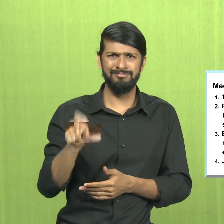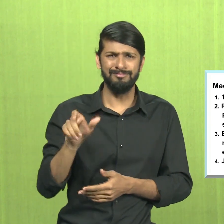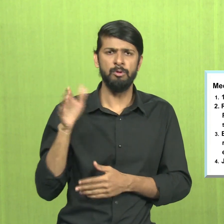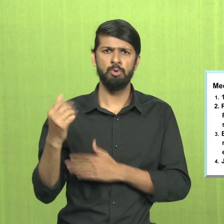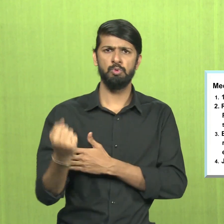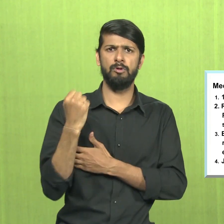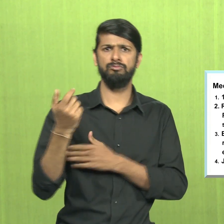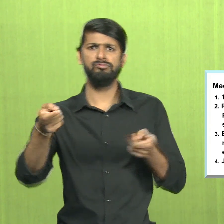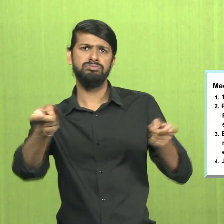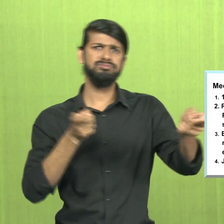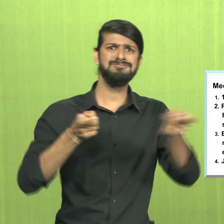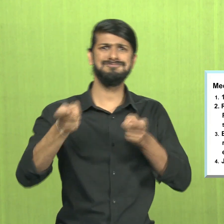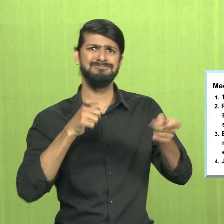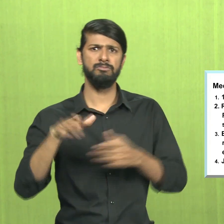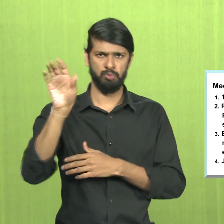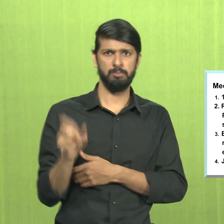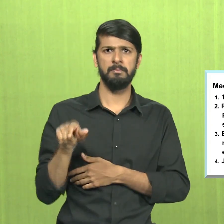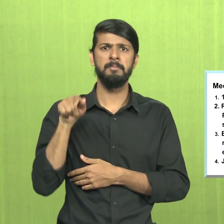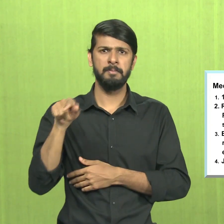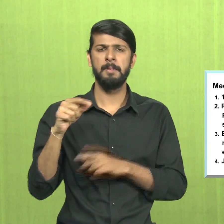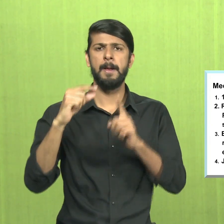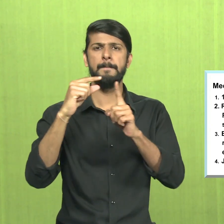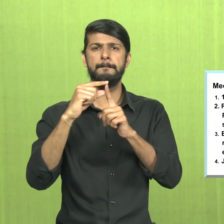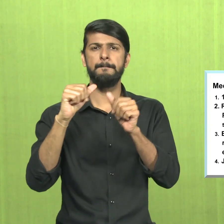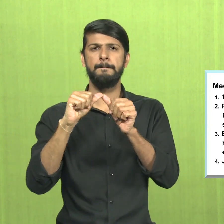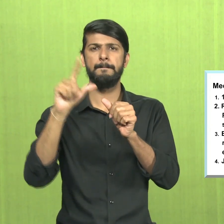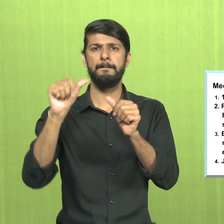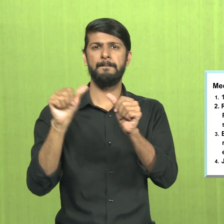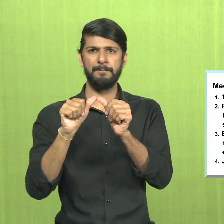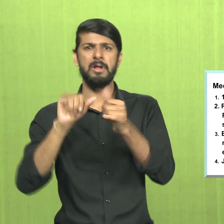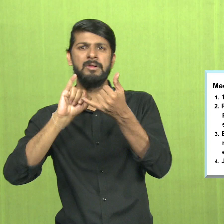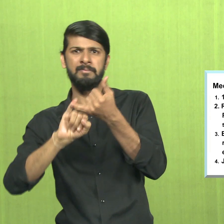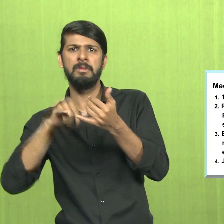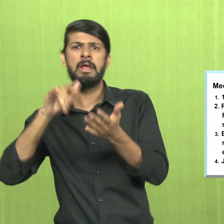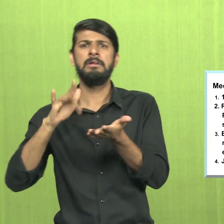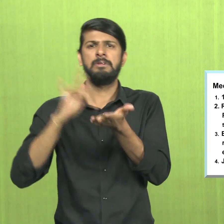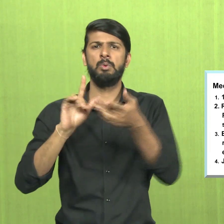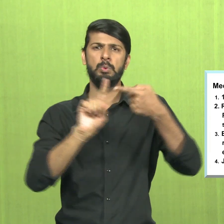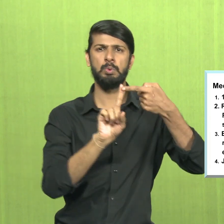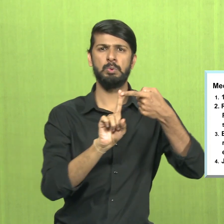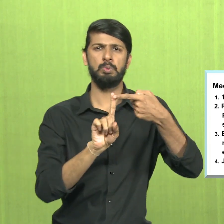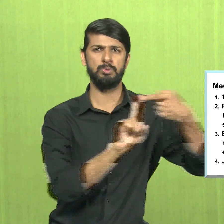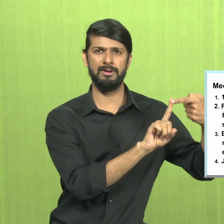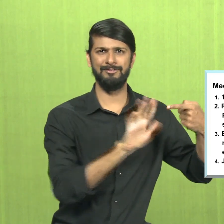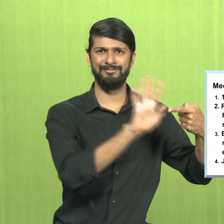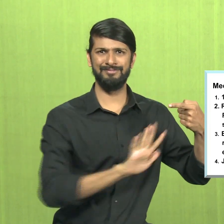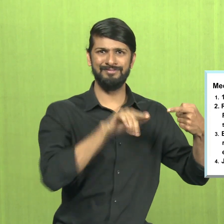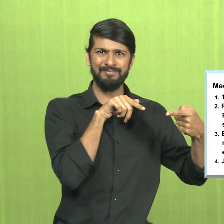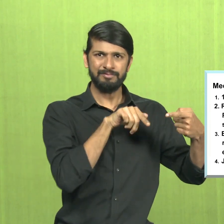जो अलार्म्स दिखाइए मधु गुप्ता डायनेस्टी लीडर्स राइज ऑफ द पावर फुल रुलर्स फॉर मैरिड कपल्स इन